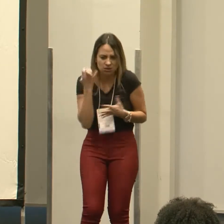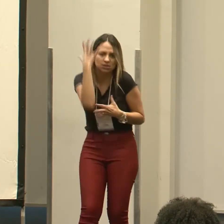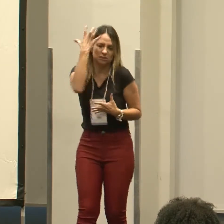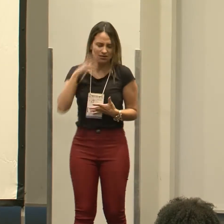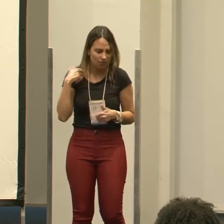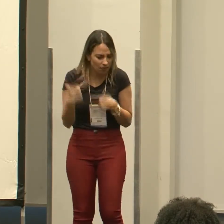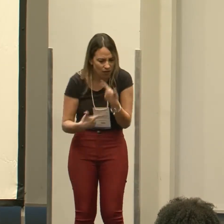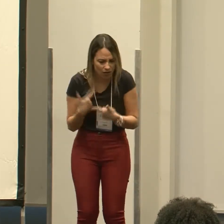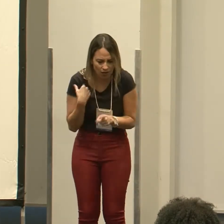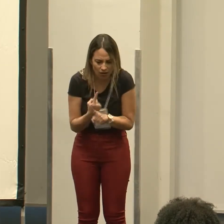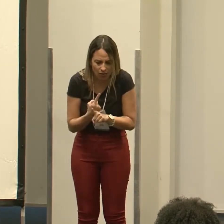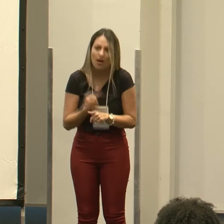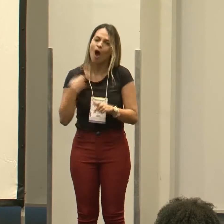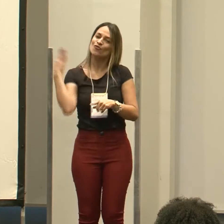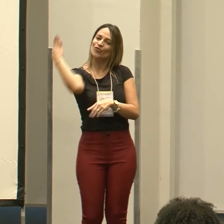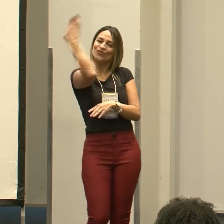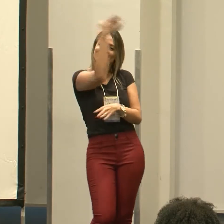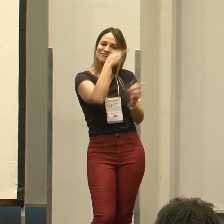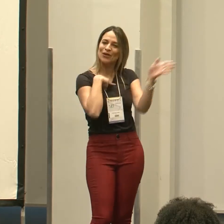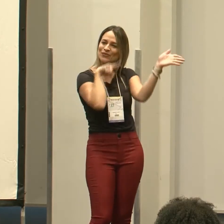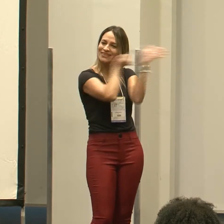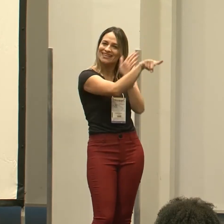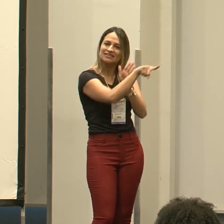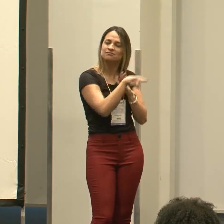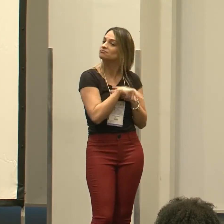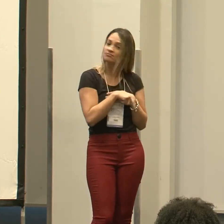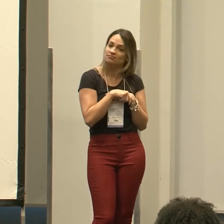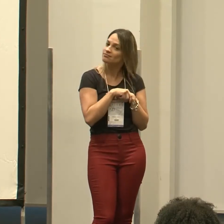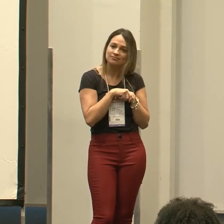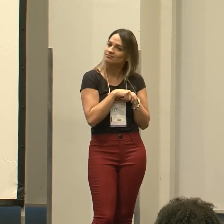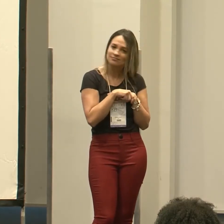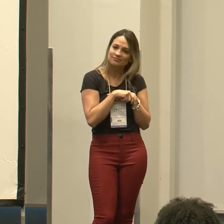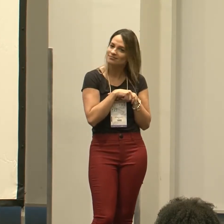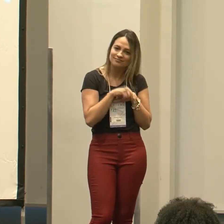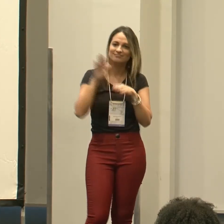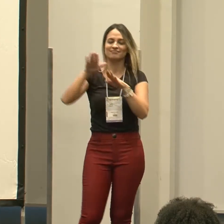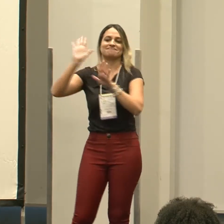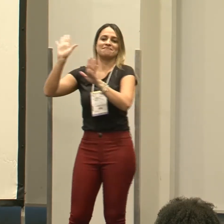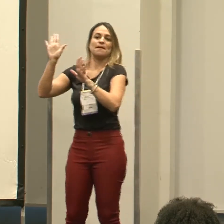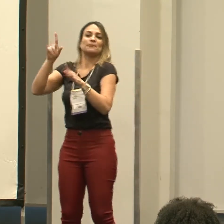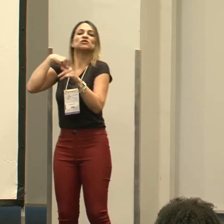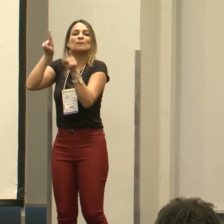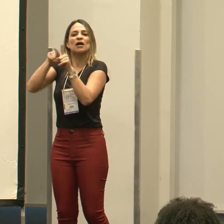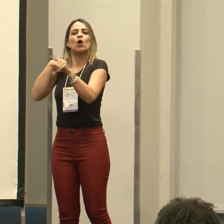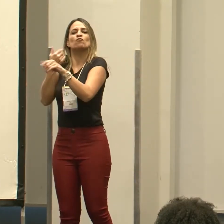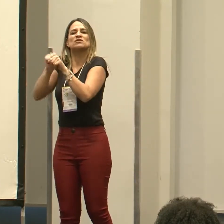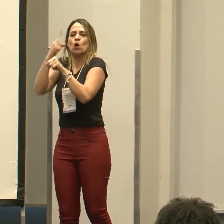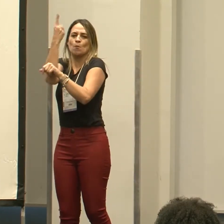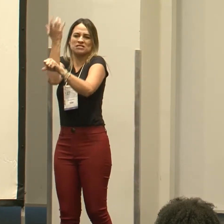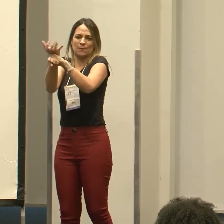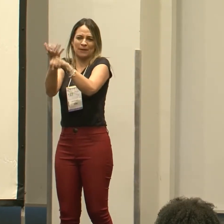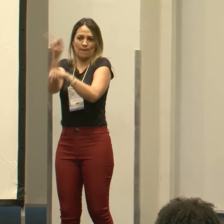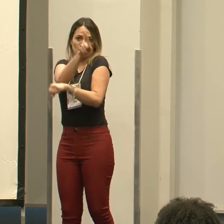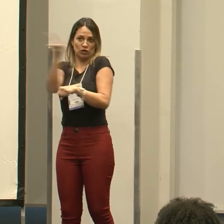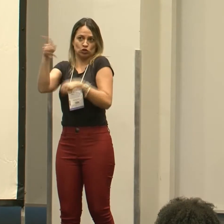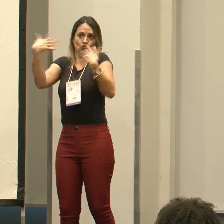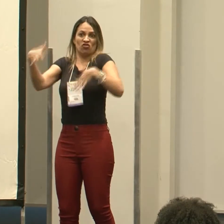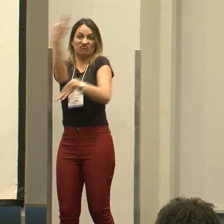E aí eu comecei a pesquisar, mas onde é que fica isso? E aí quando eu estive lá eu perguntei, mas o UE esteve aqui?